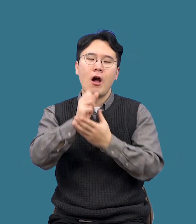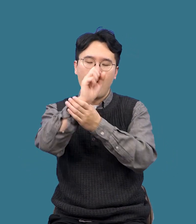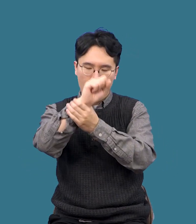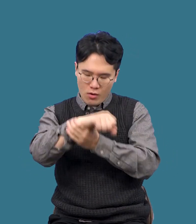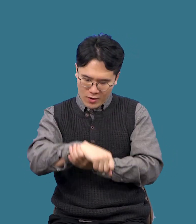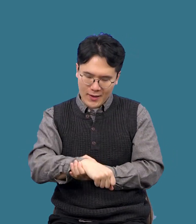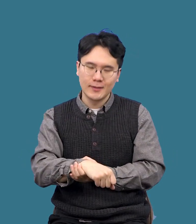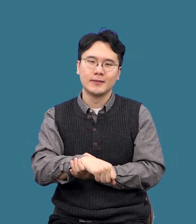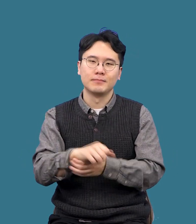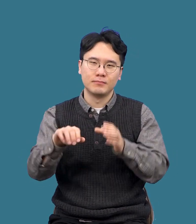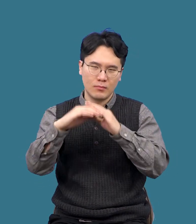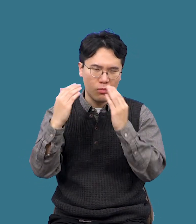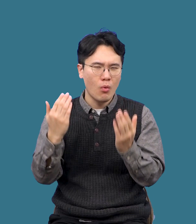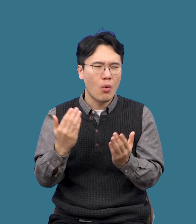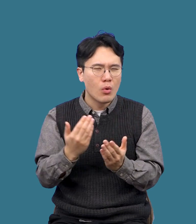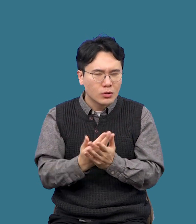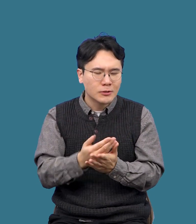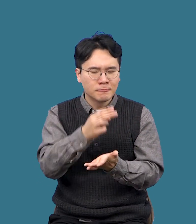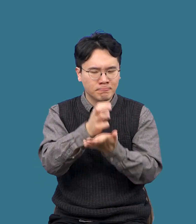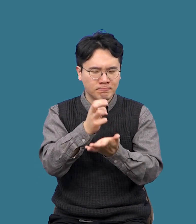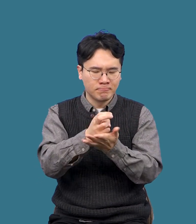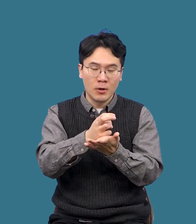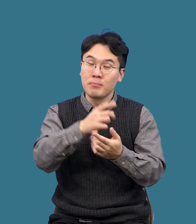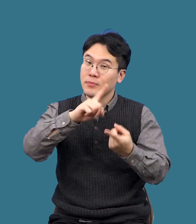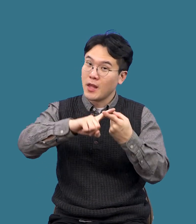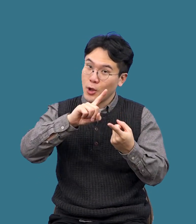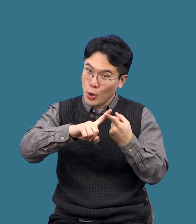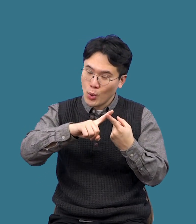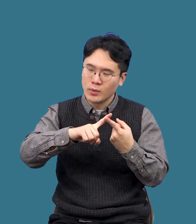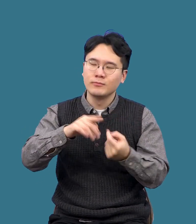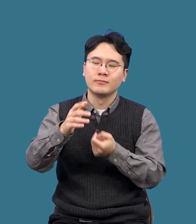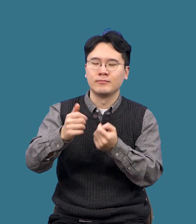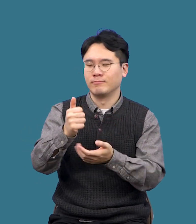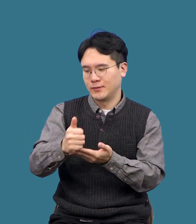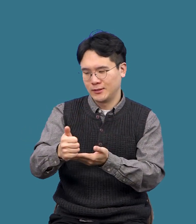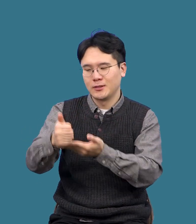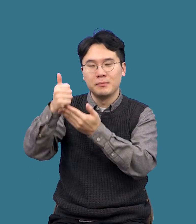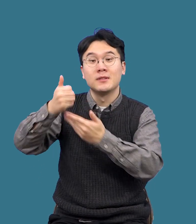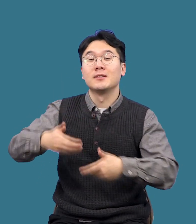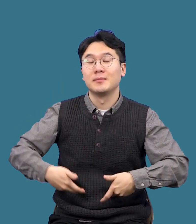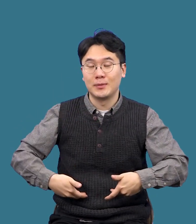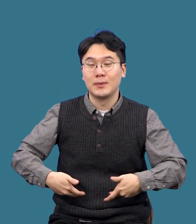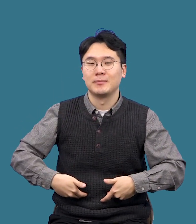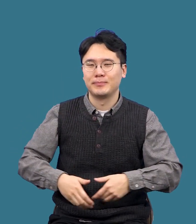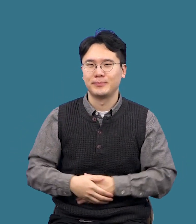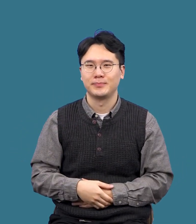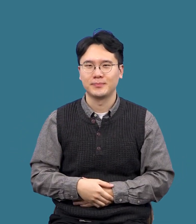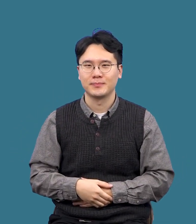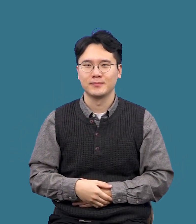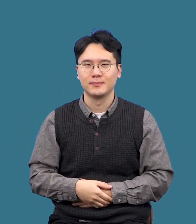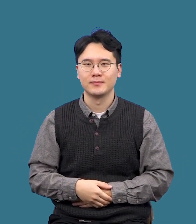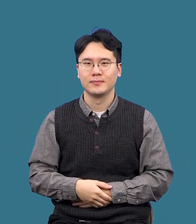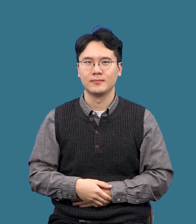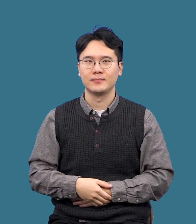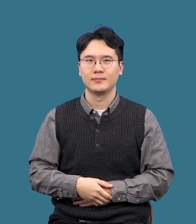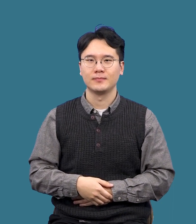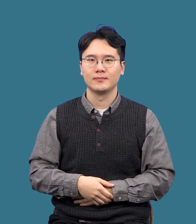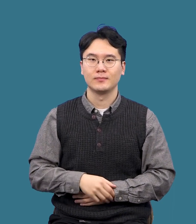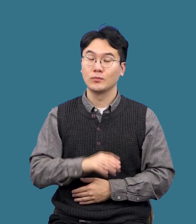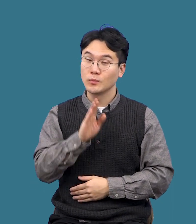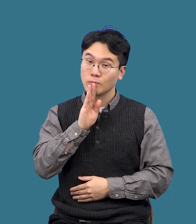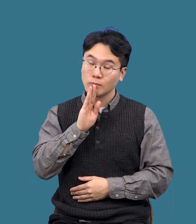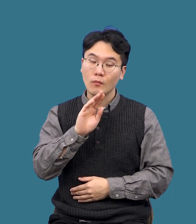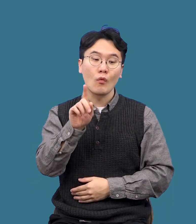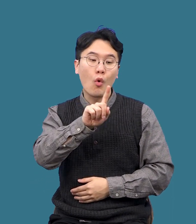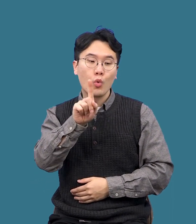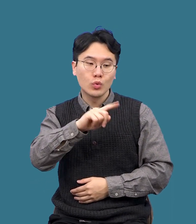허용한 모든 지침대로 하나님을 섬길 수 있어야 한다는 것입니다. 그러니까 실제로 어떤 음식을